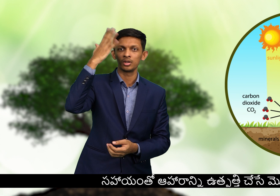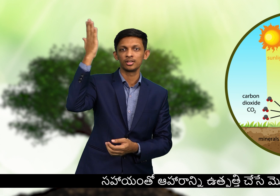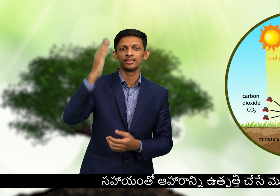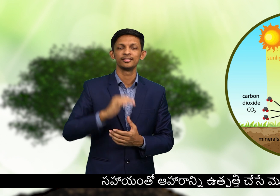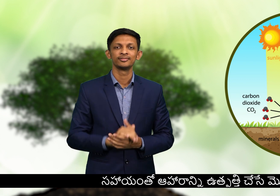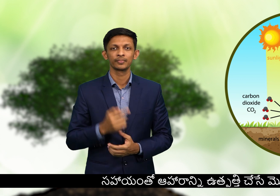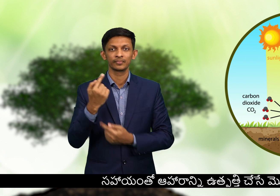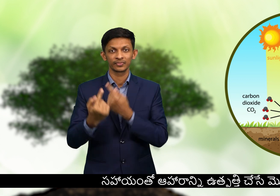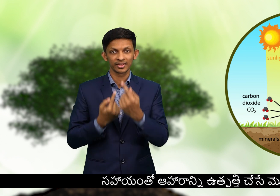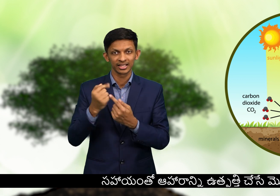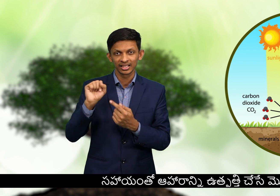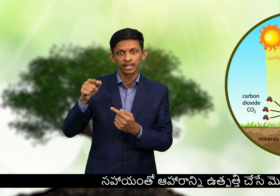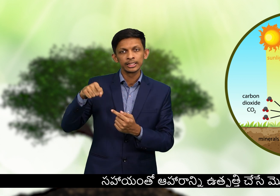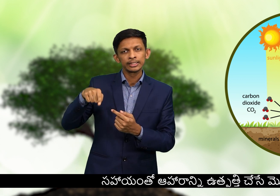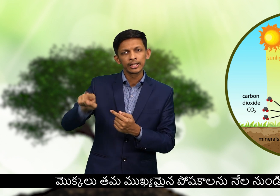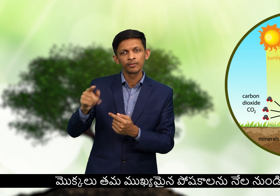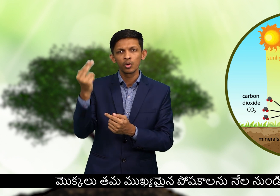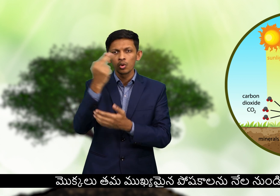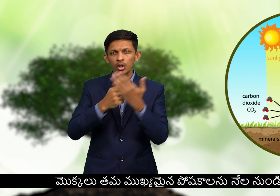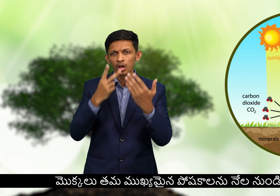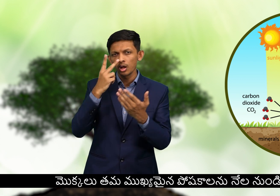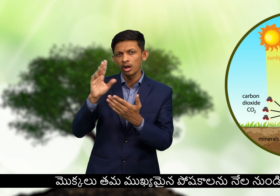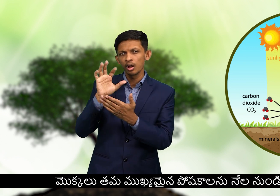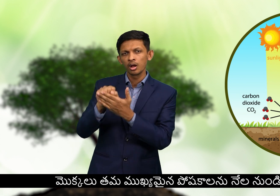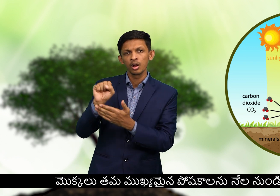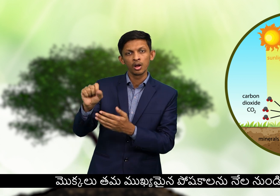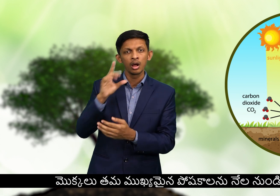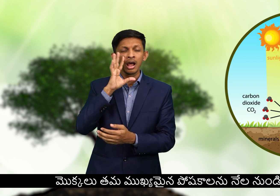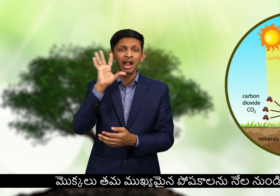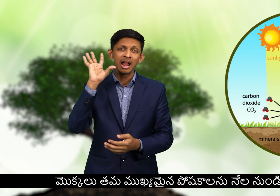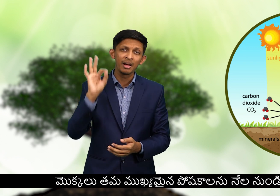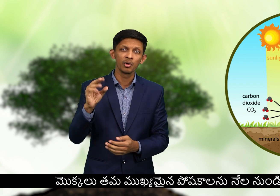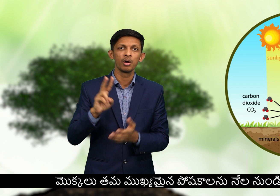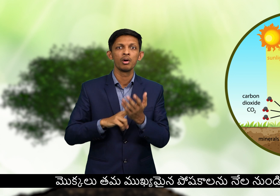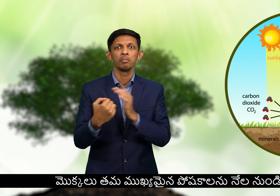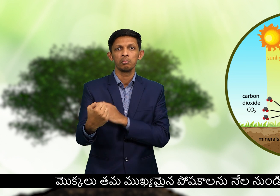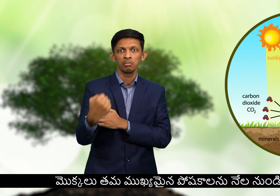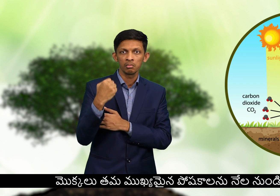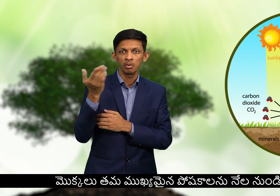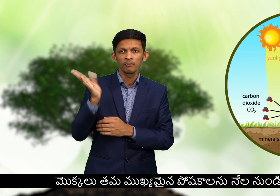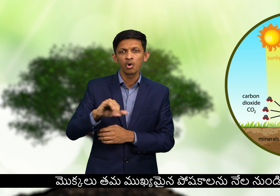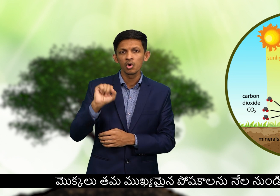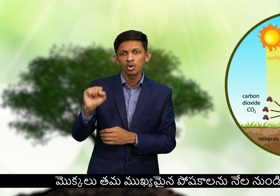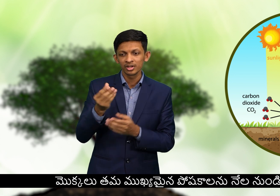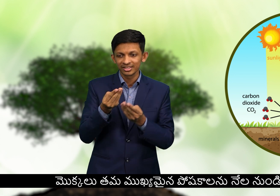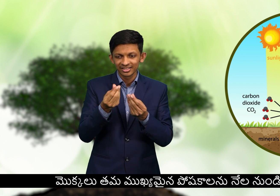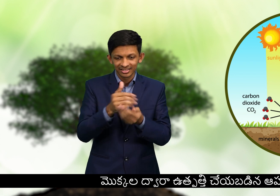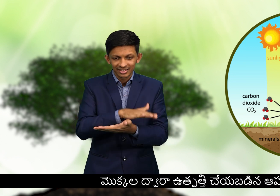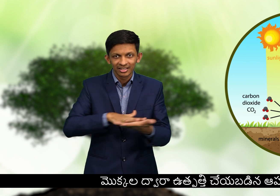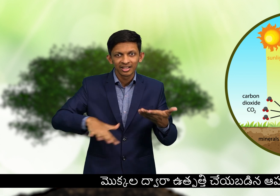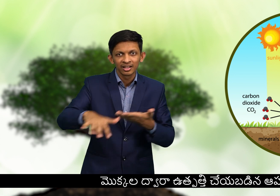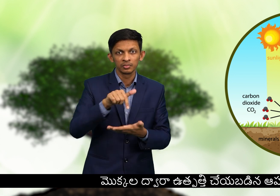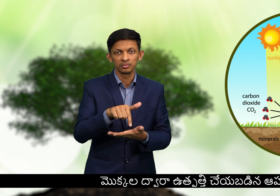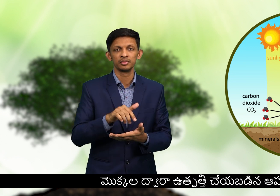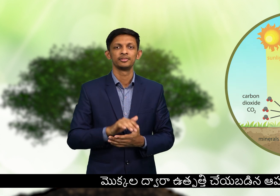మొక్కలు తమ ముఖ్యమైన పోషకాలను నేల నుండి తీసుకుంటాయి.